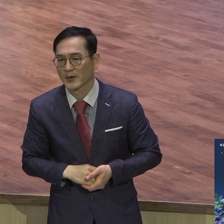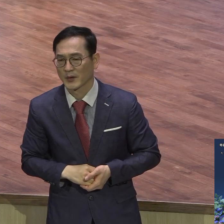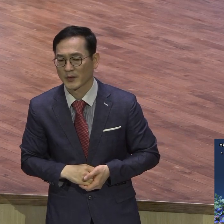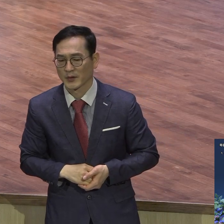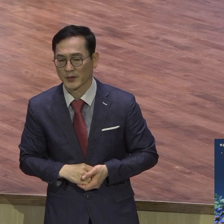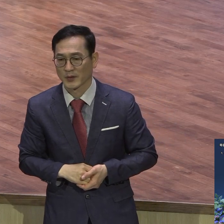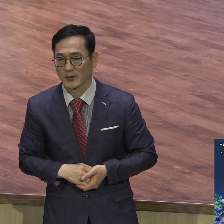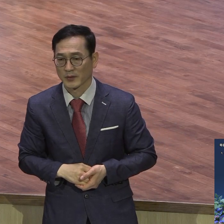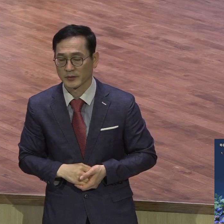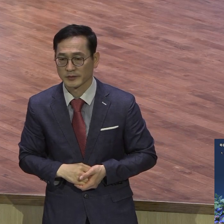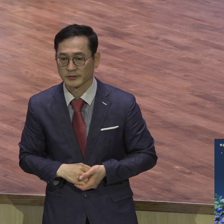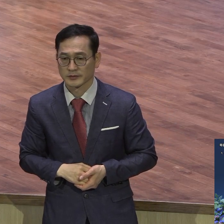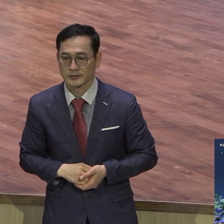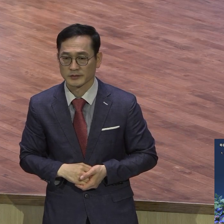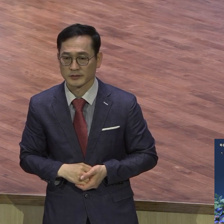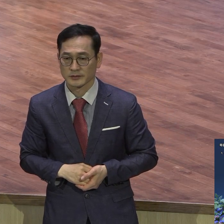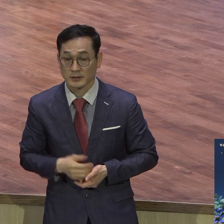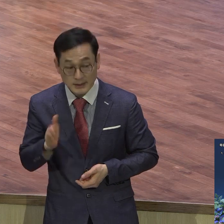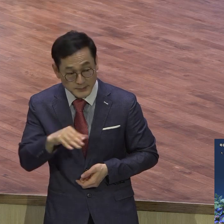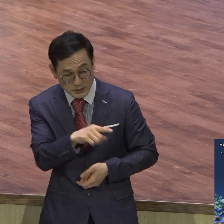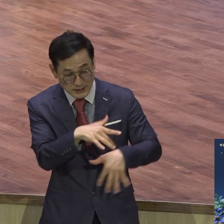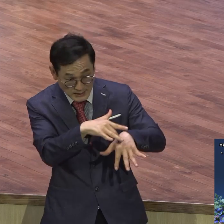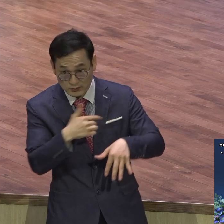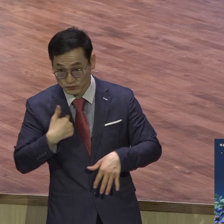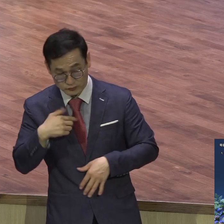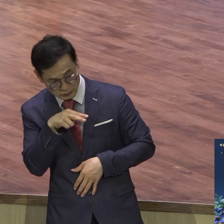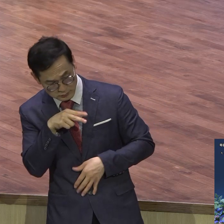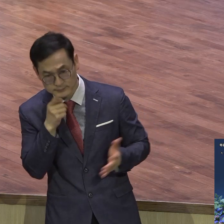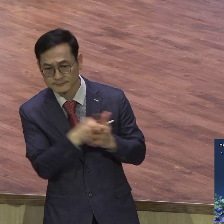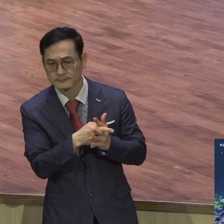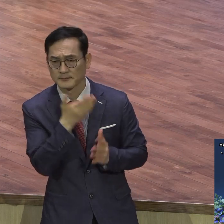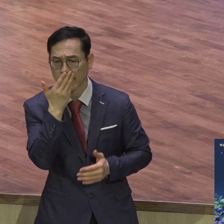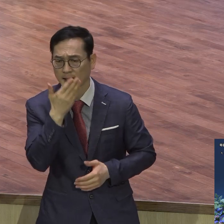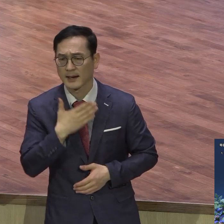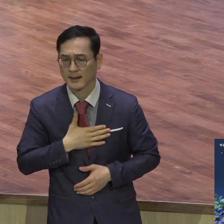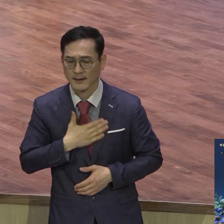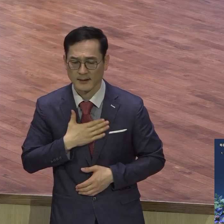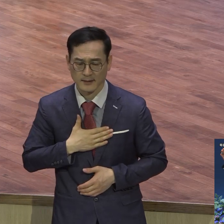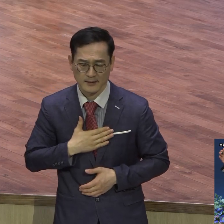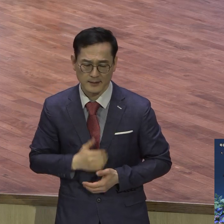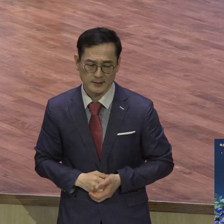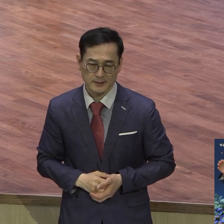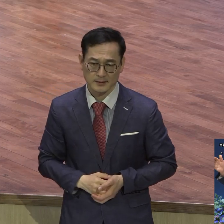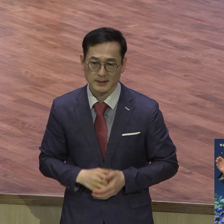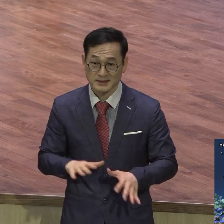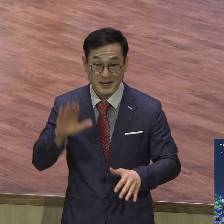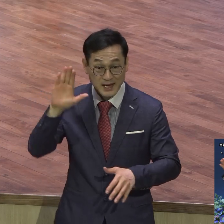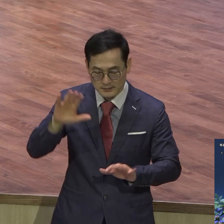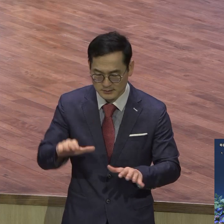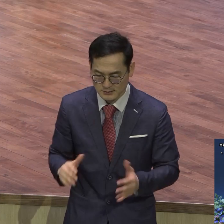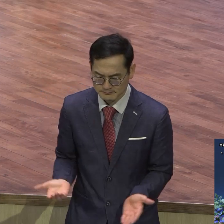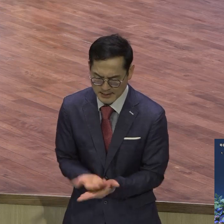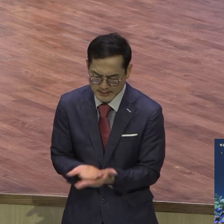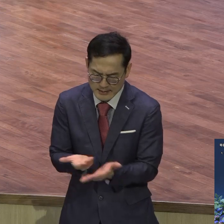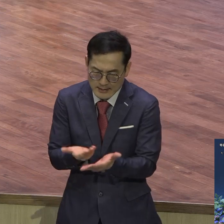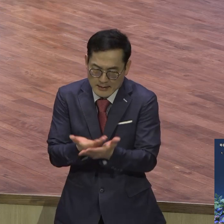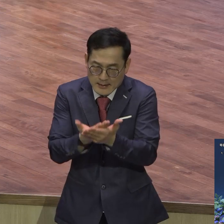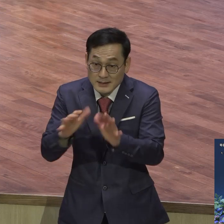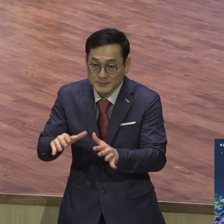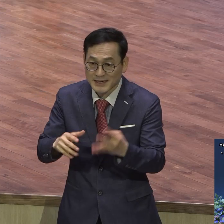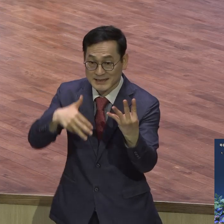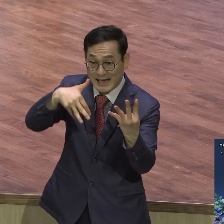말로 된 거예요. 그러니까 1차 산업 농업할 때하고 지금 4차 산업 갔습니까 차원이